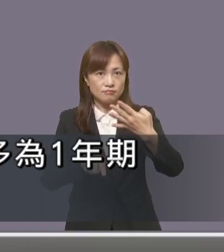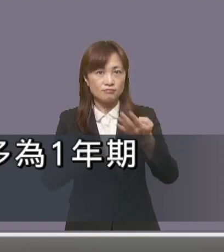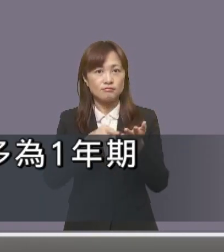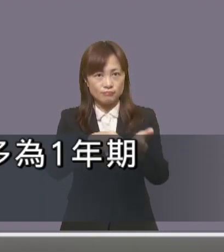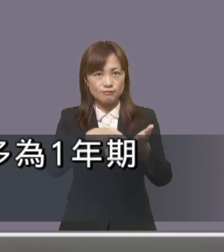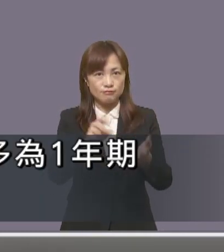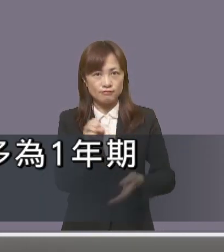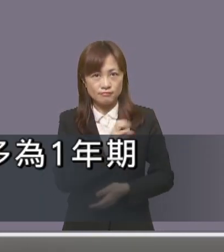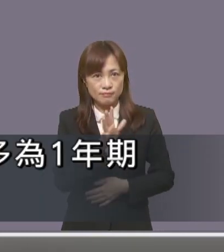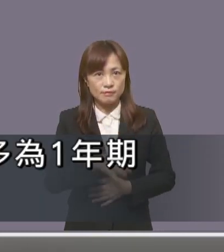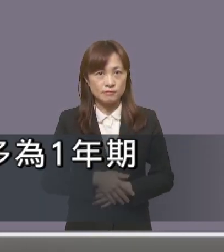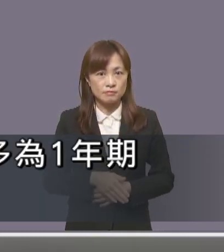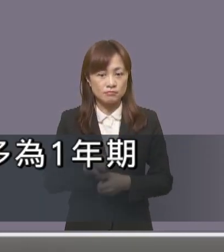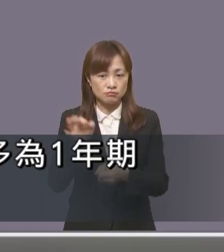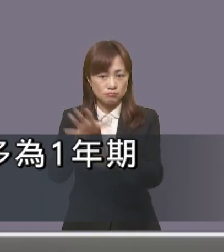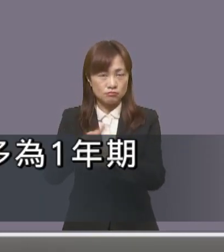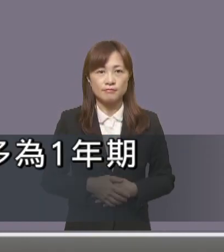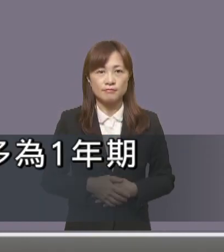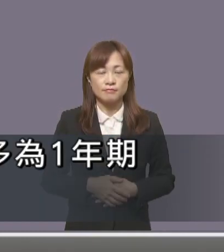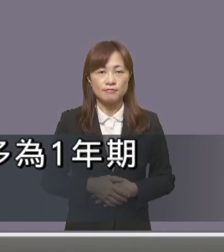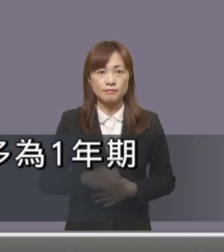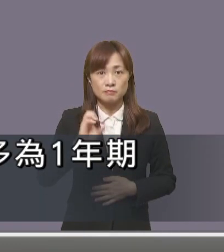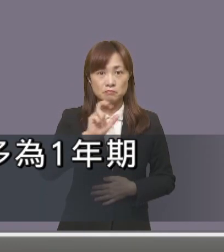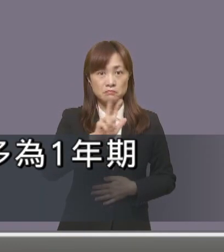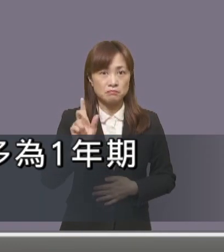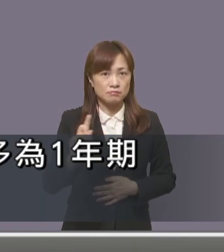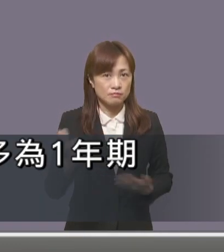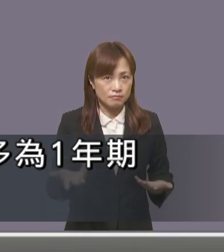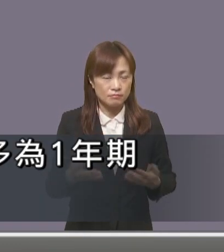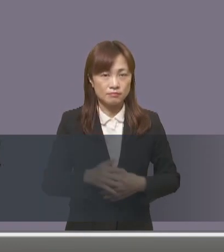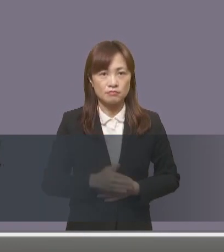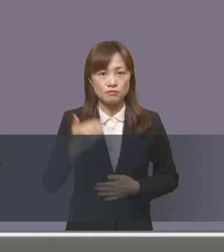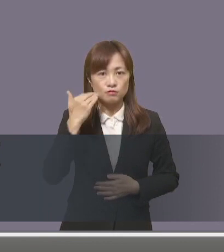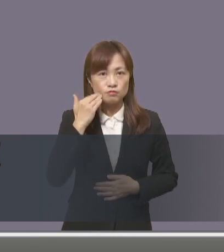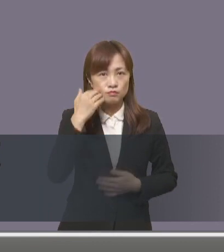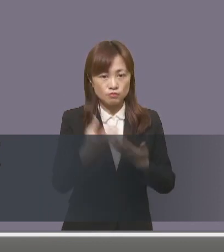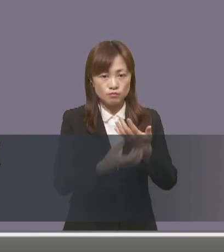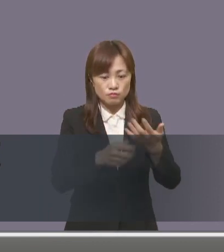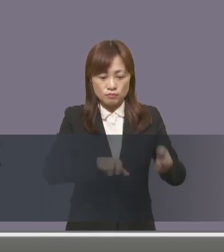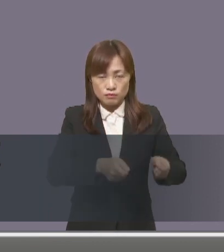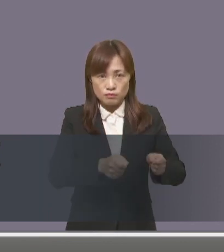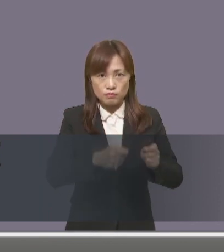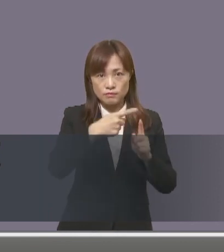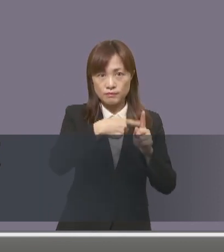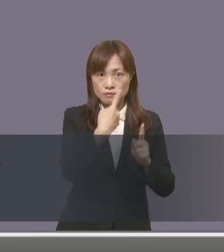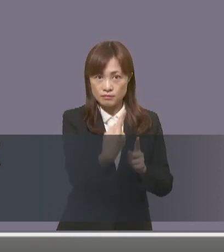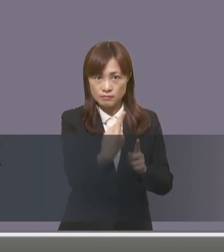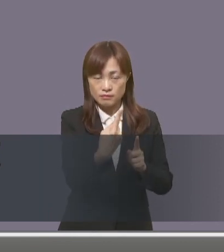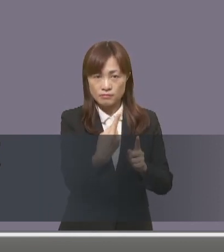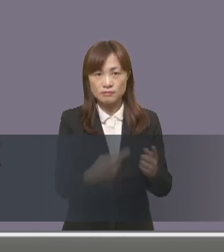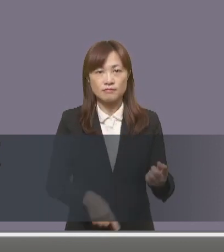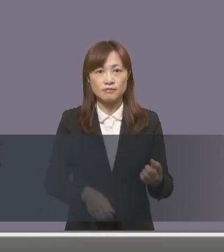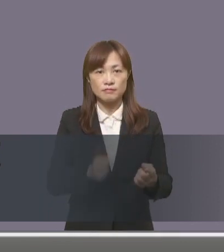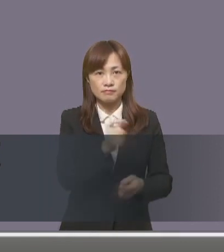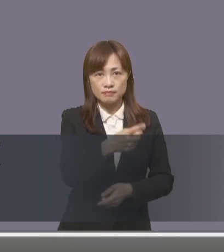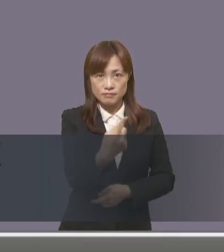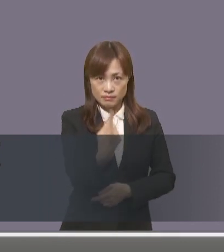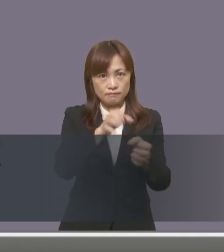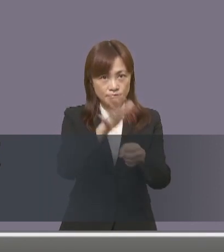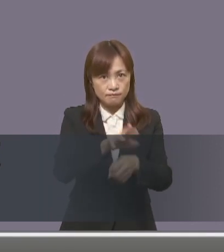汰换电器大多为1年期，这次补助购买期间只限明年元旦开始到4月底结束，只有短短4个月。经